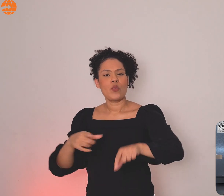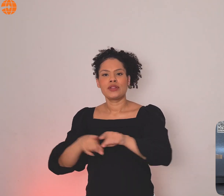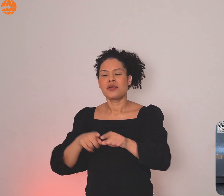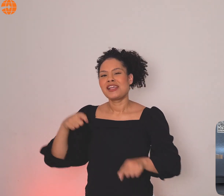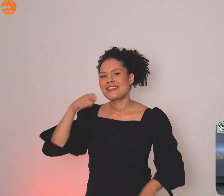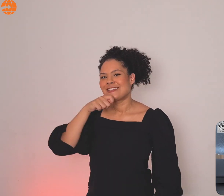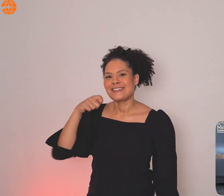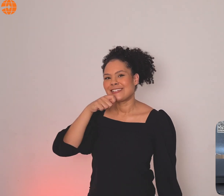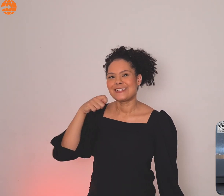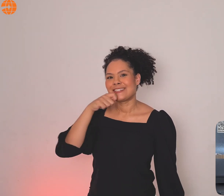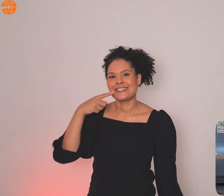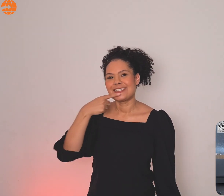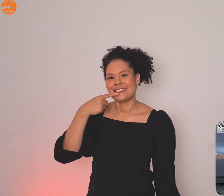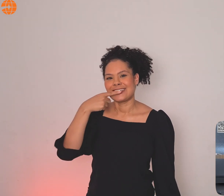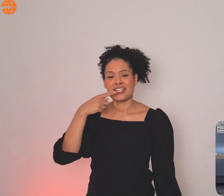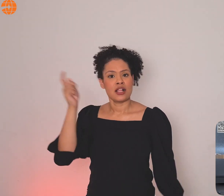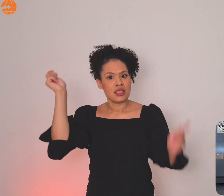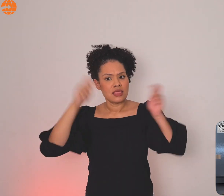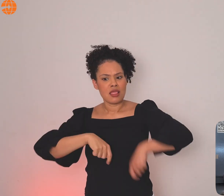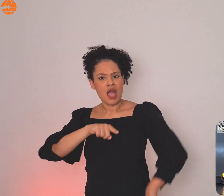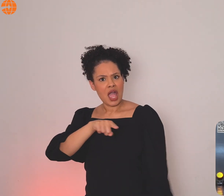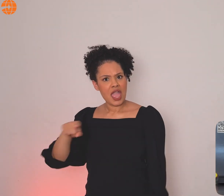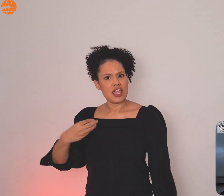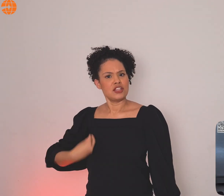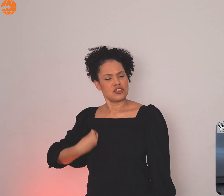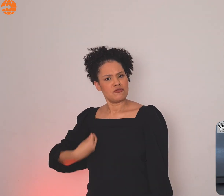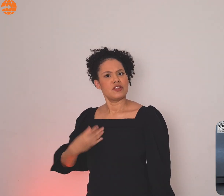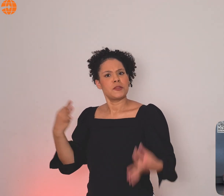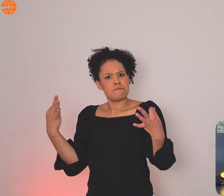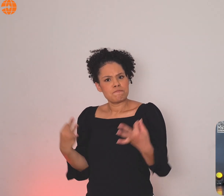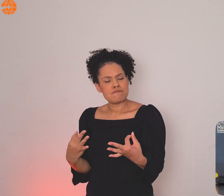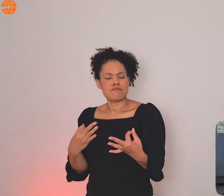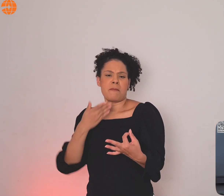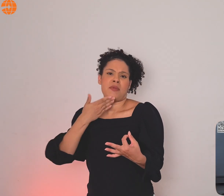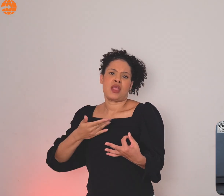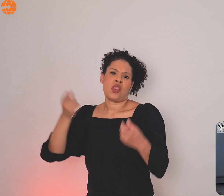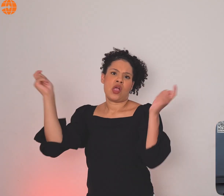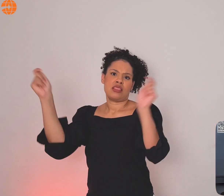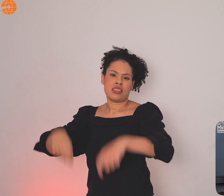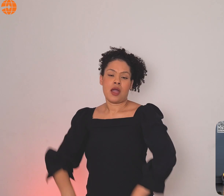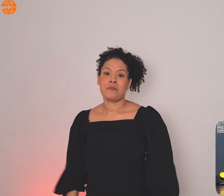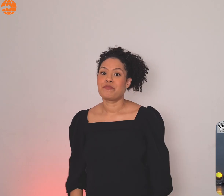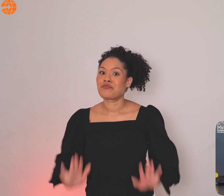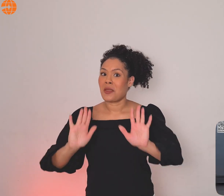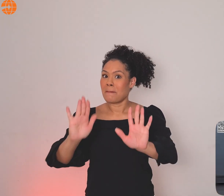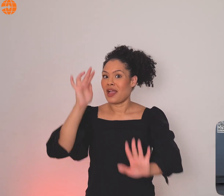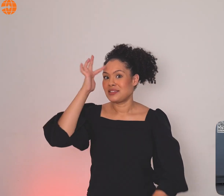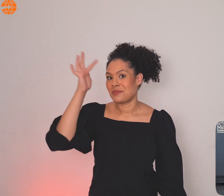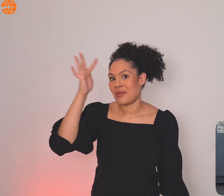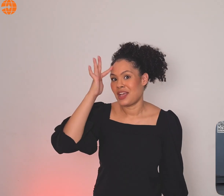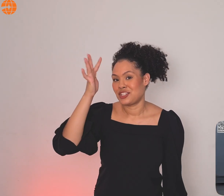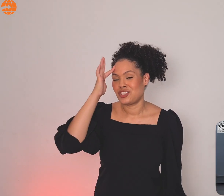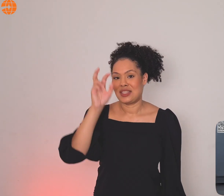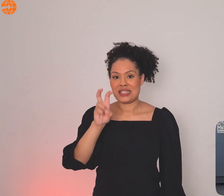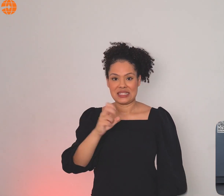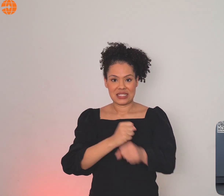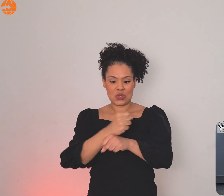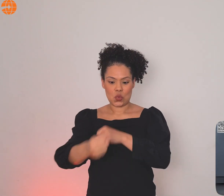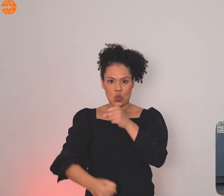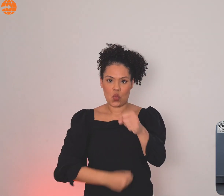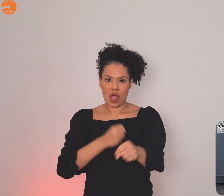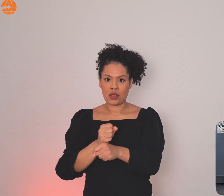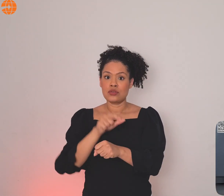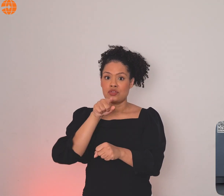dignidade. Agora, já imaginou se daqui a 5 anos, quando você